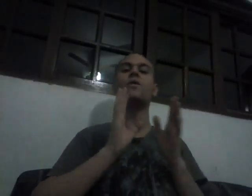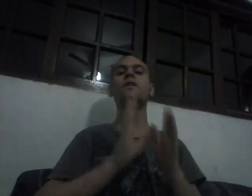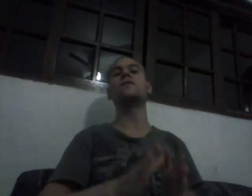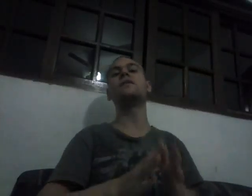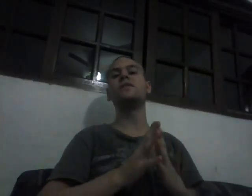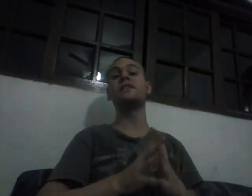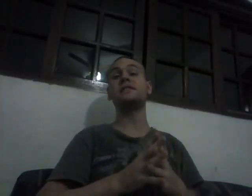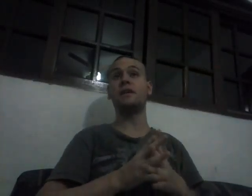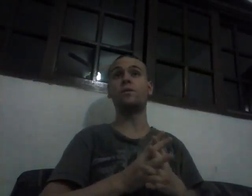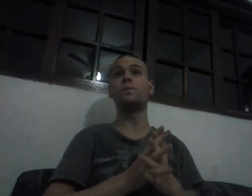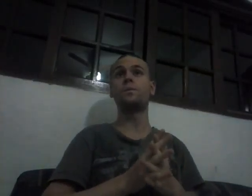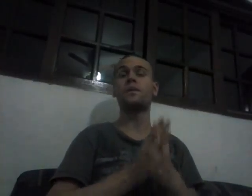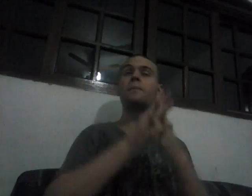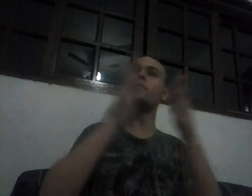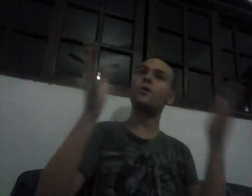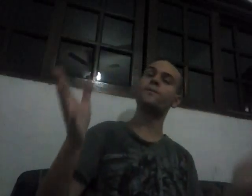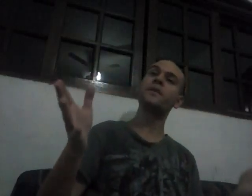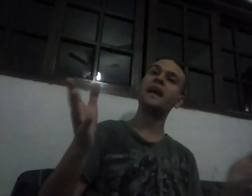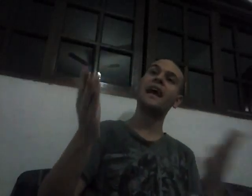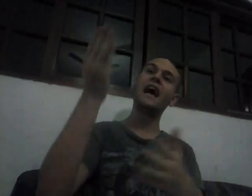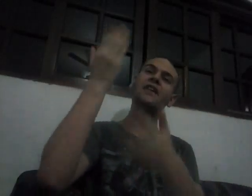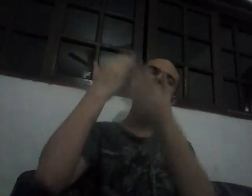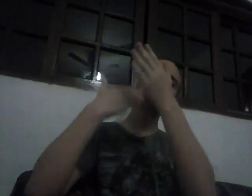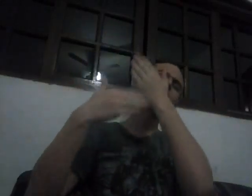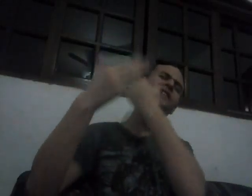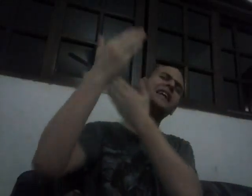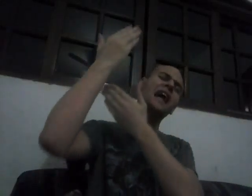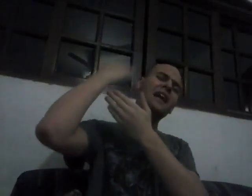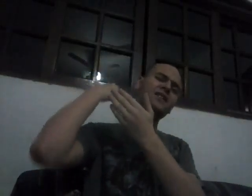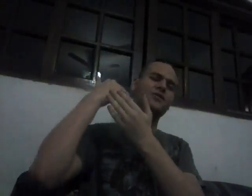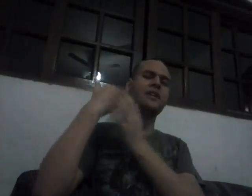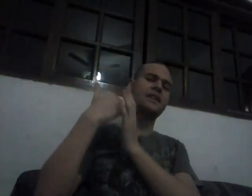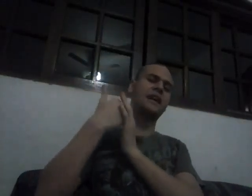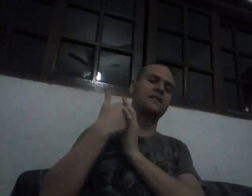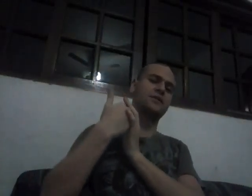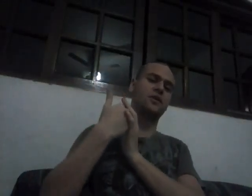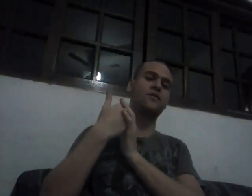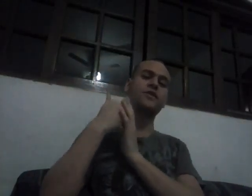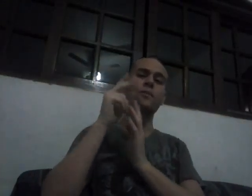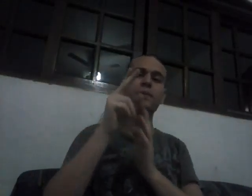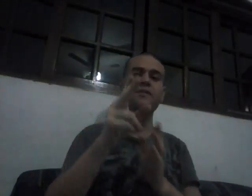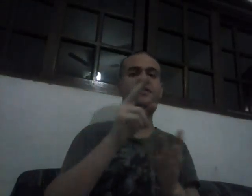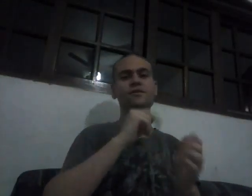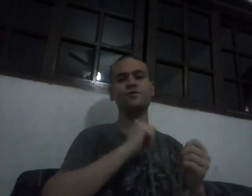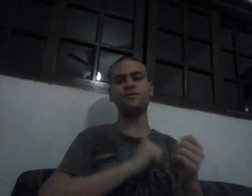ou não é universal? Bom, nós temos que voltar lá na história atrás, pessoal. Foi Dom Pedro II.